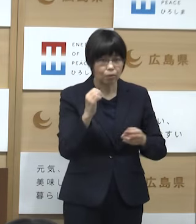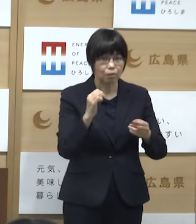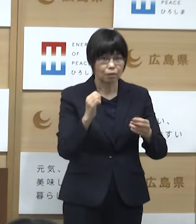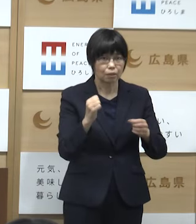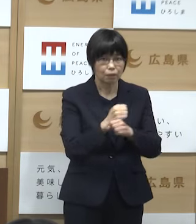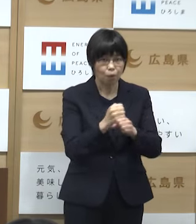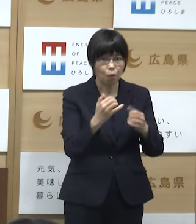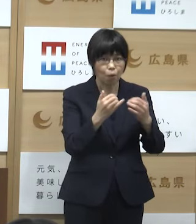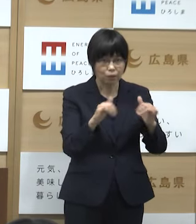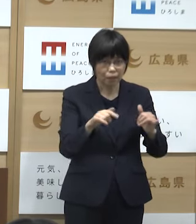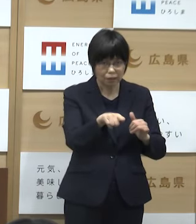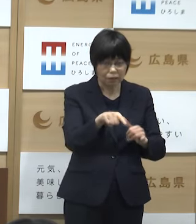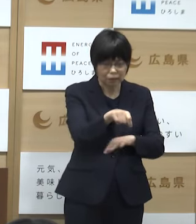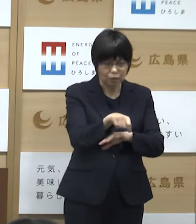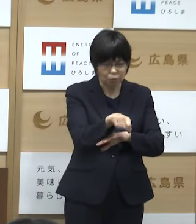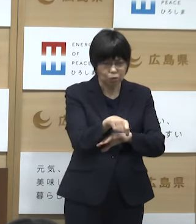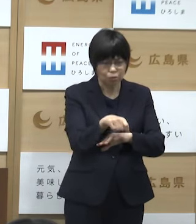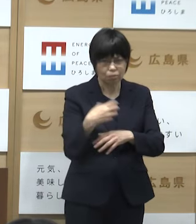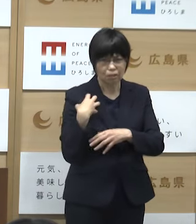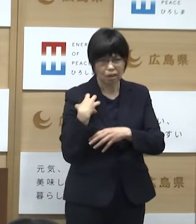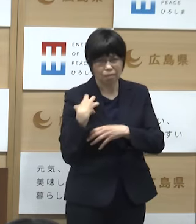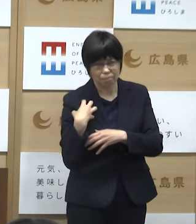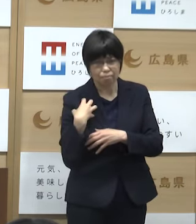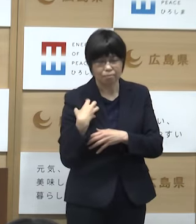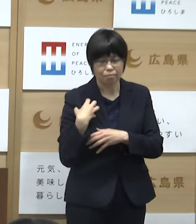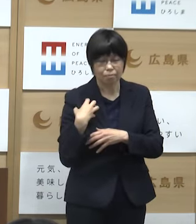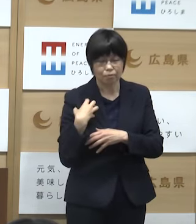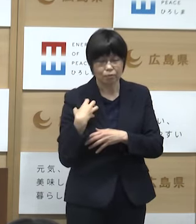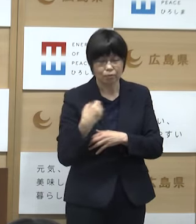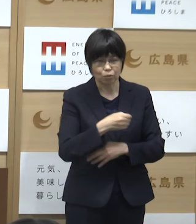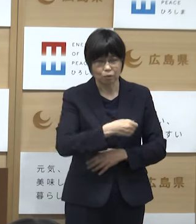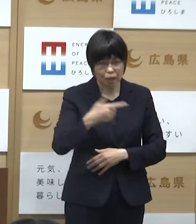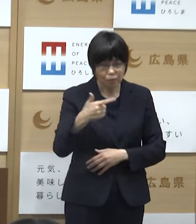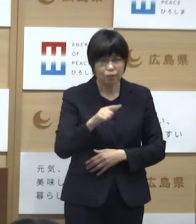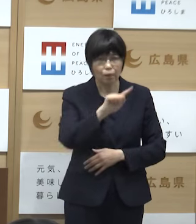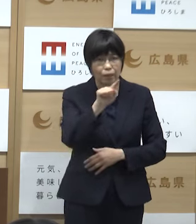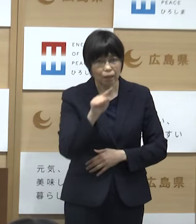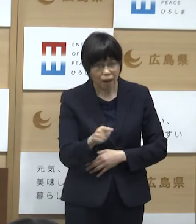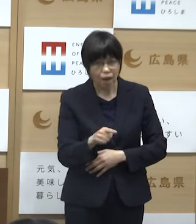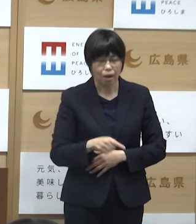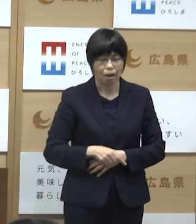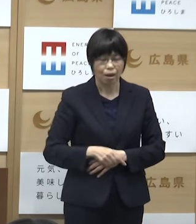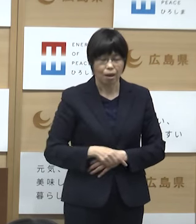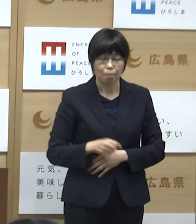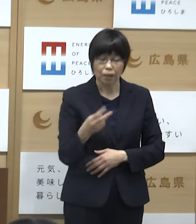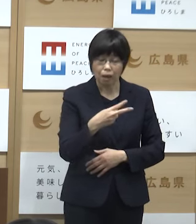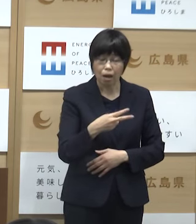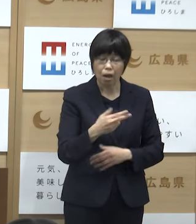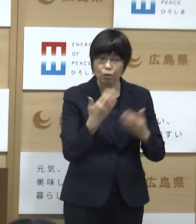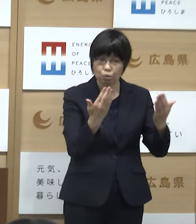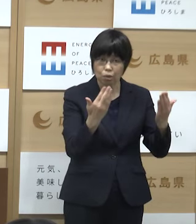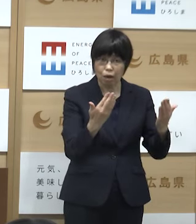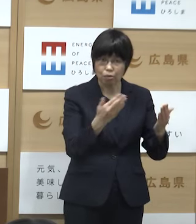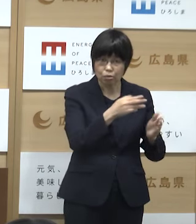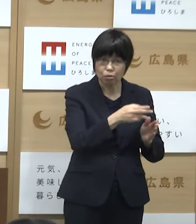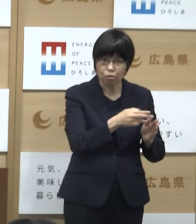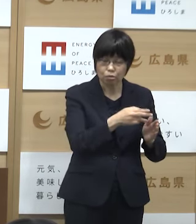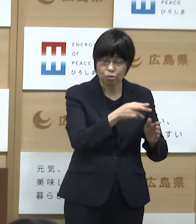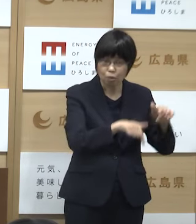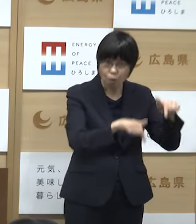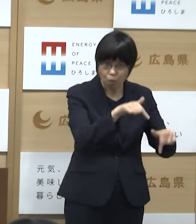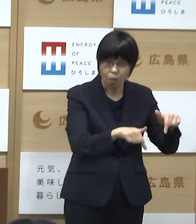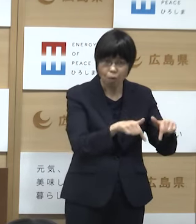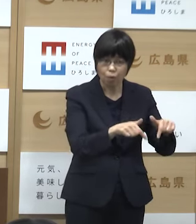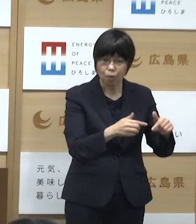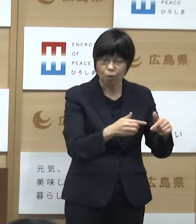務負担が増えるんじゃないかというような懸念とか、修学旅行を、まあ、それを